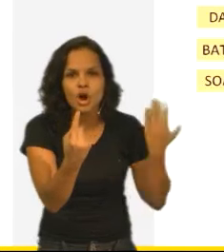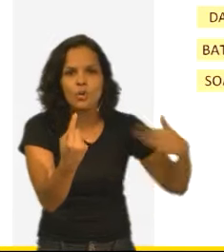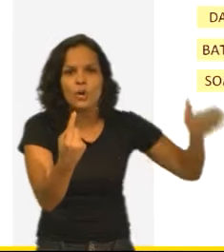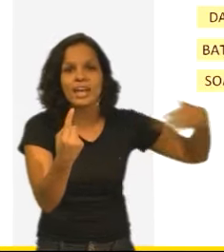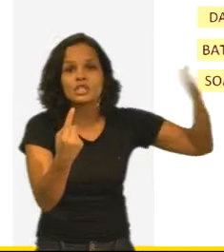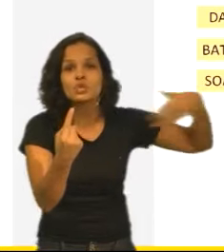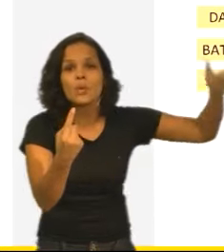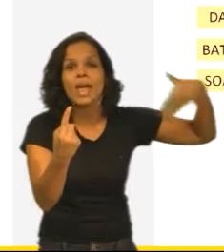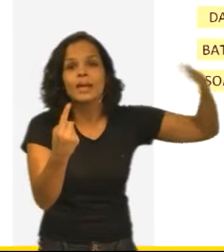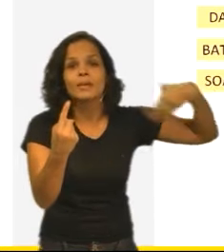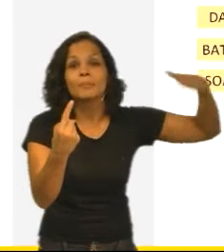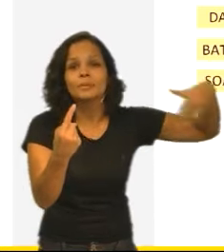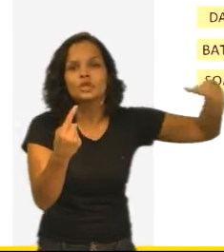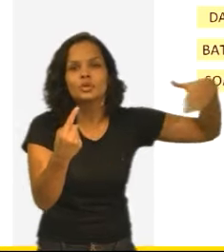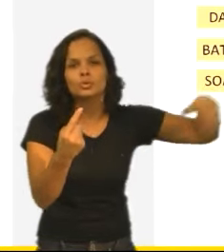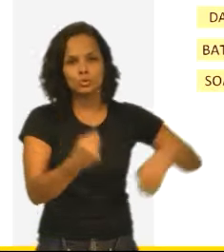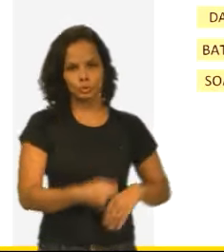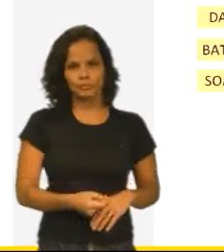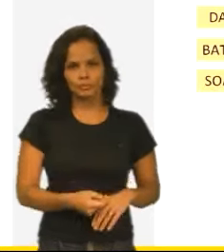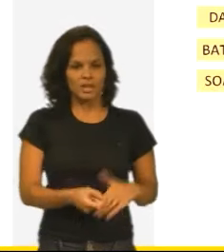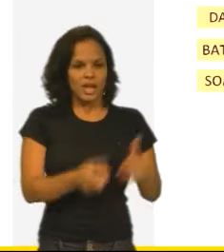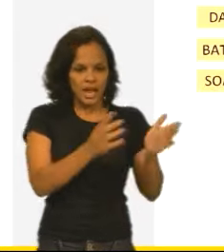O resto é minuto. É